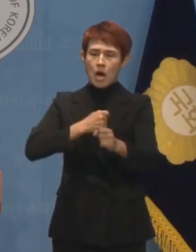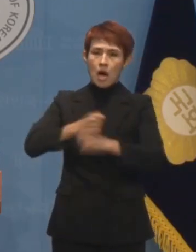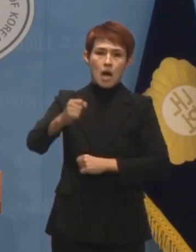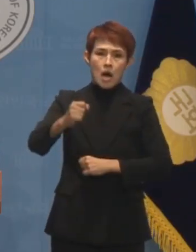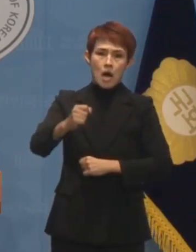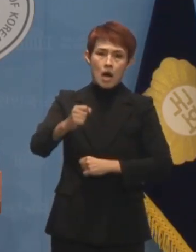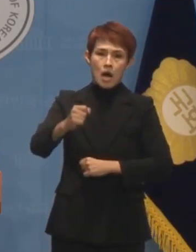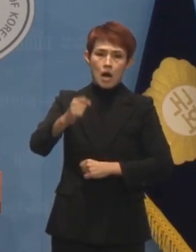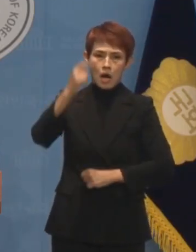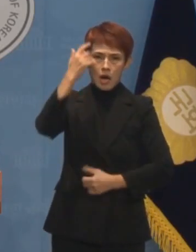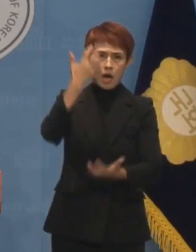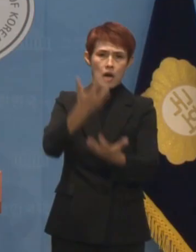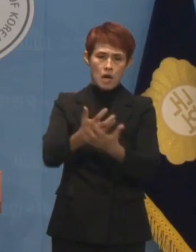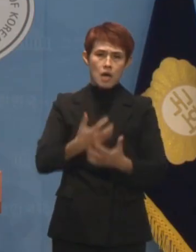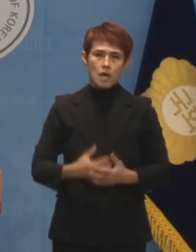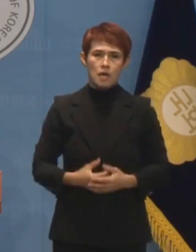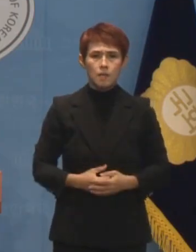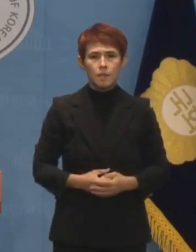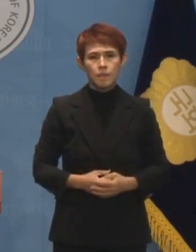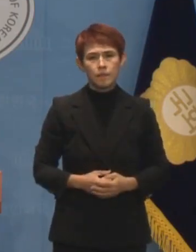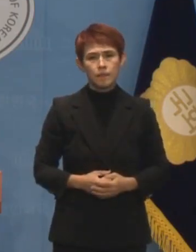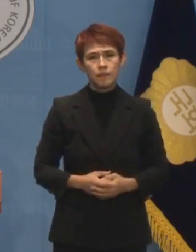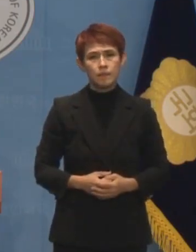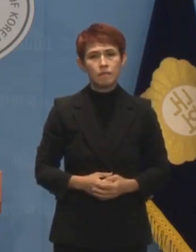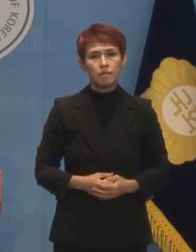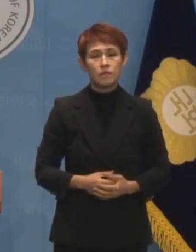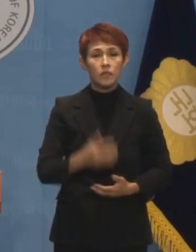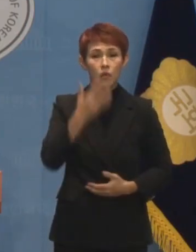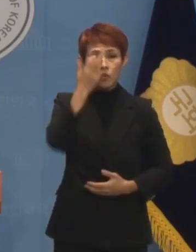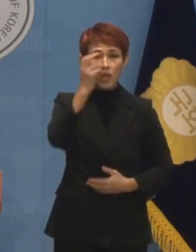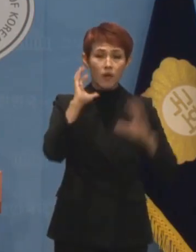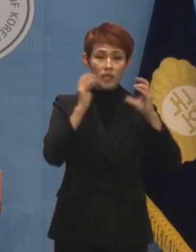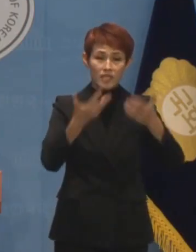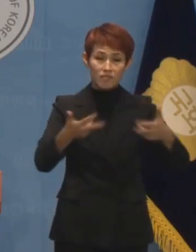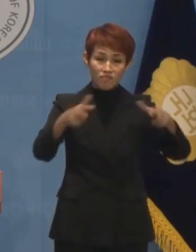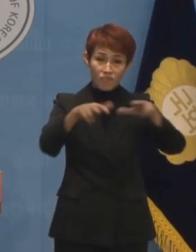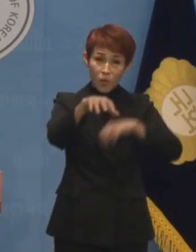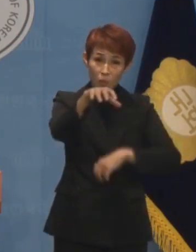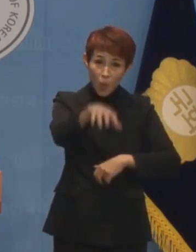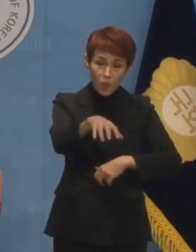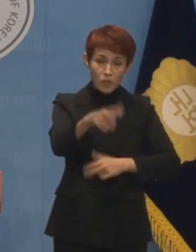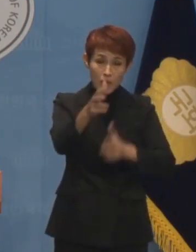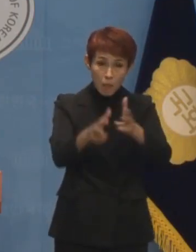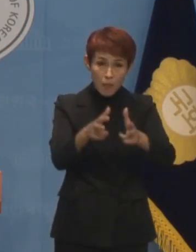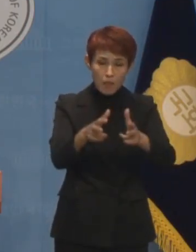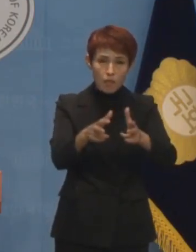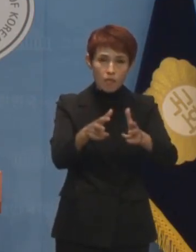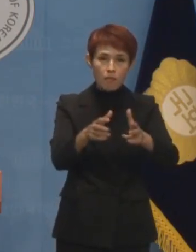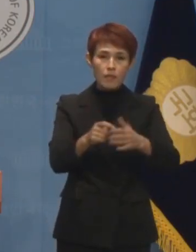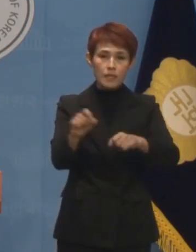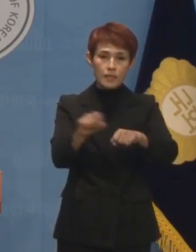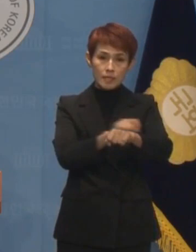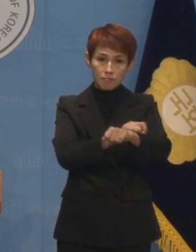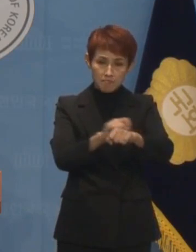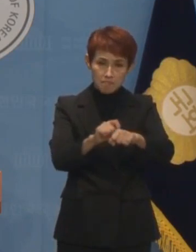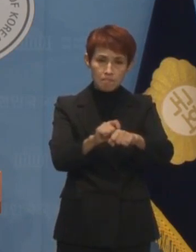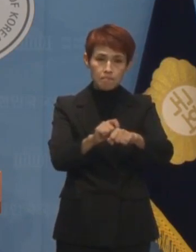않을 수 없습니다. 용산 어린이정원 사업에 LH 스마트시티 구축